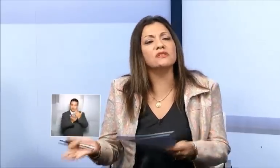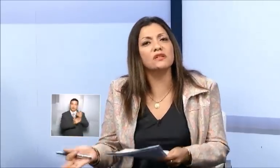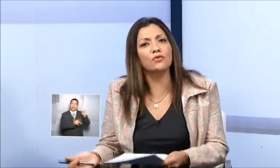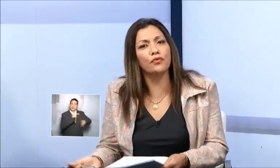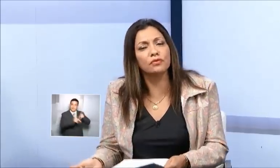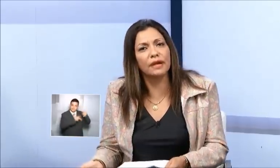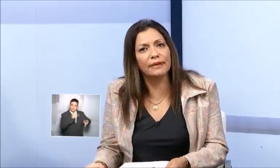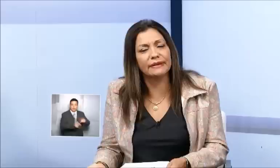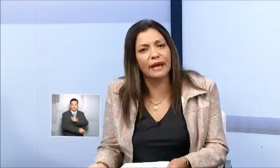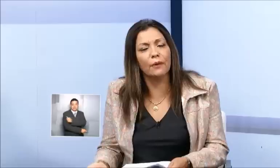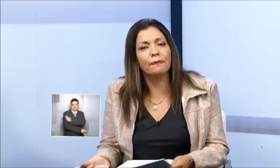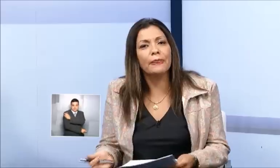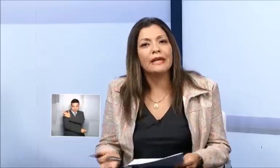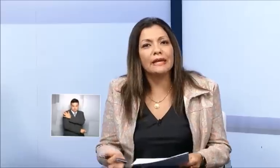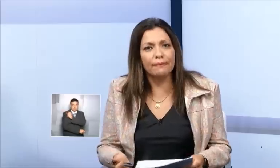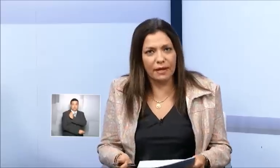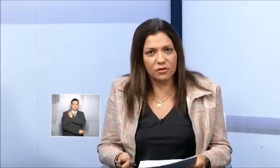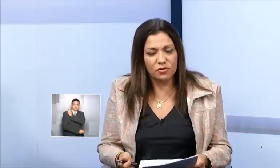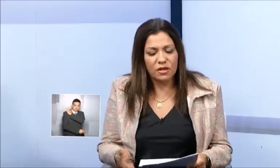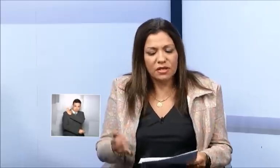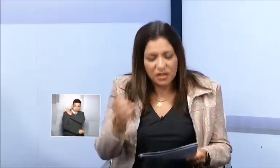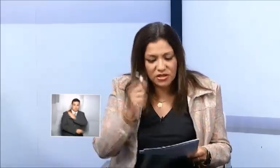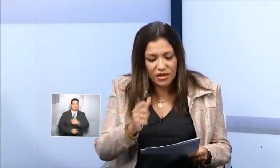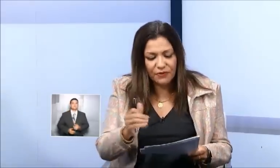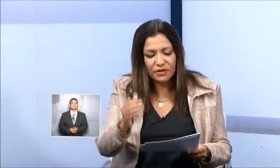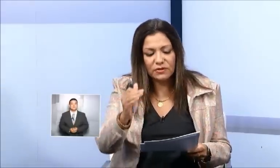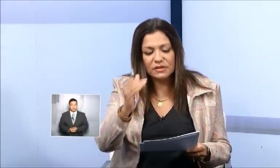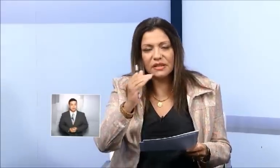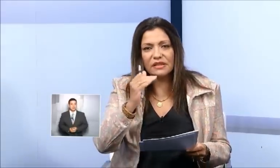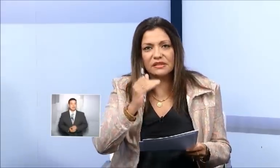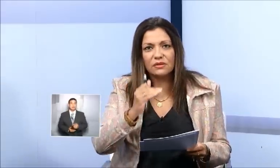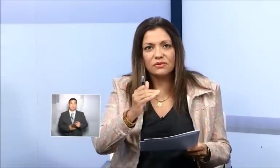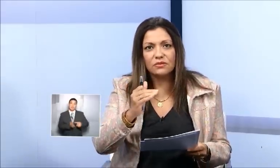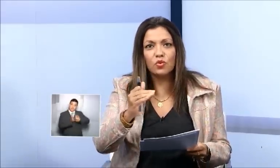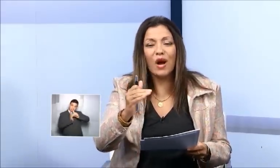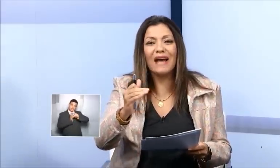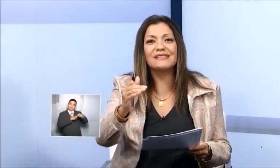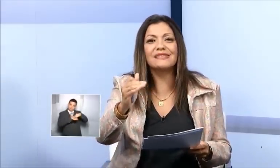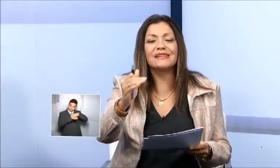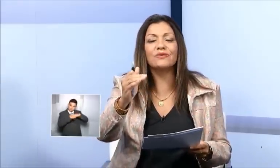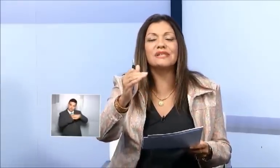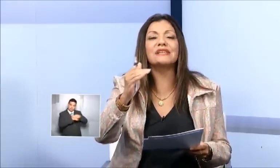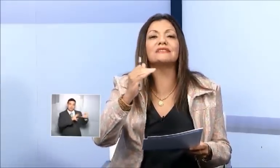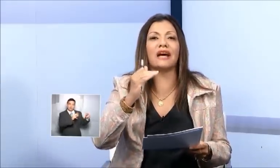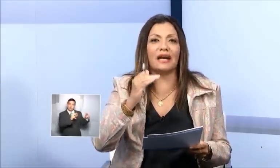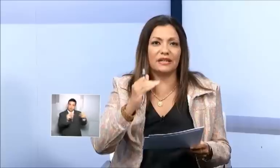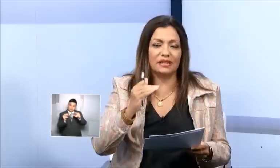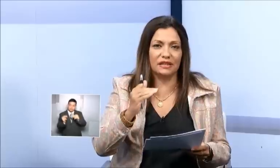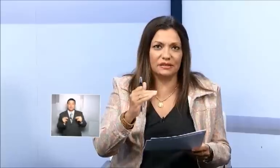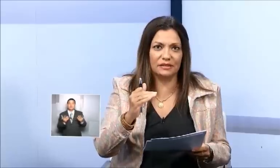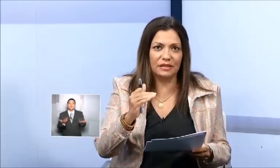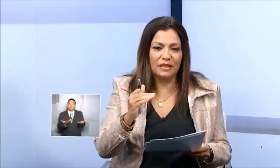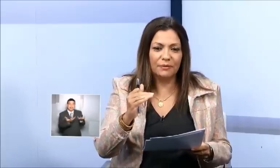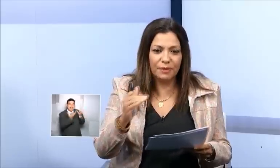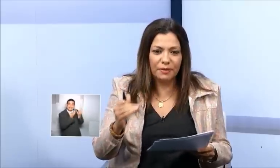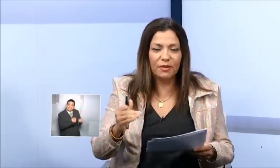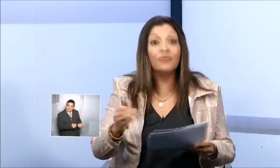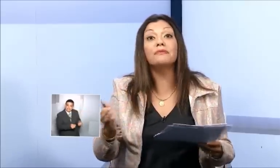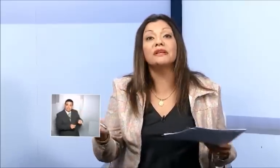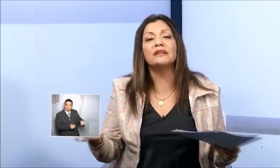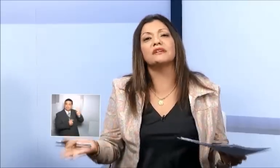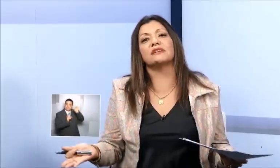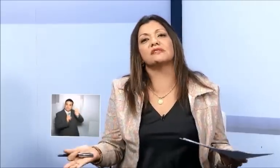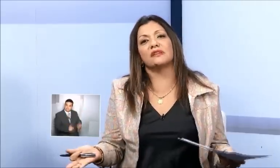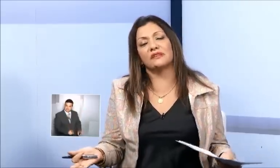de ensino fundamental e médio. E a gente estava falando antes da questão do aceitar a criança. Primeiro,